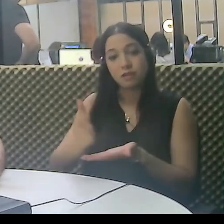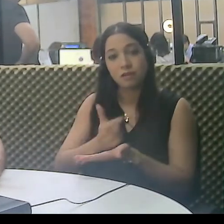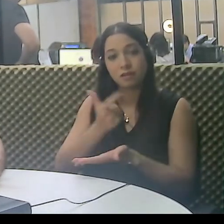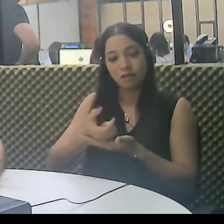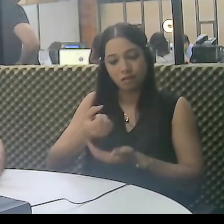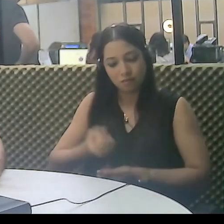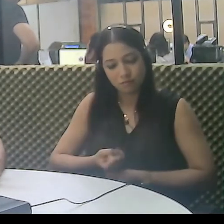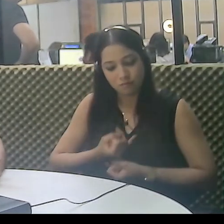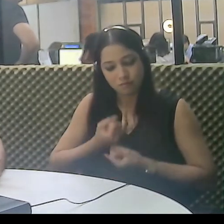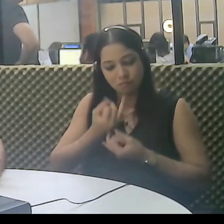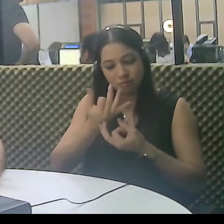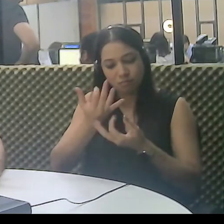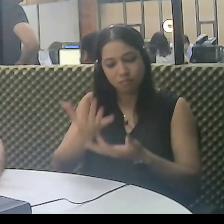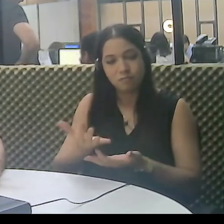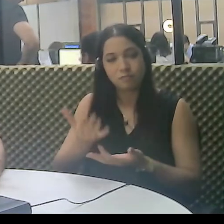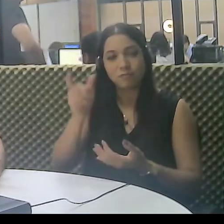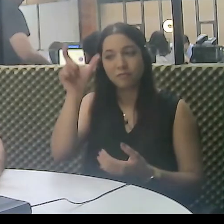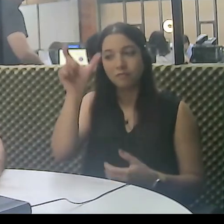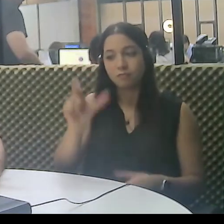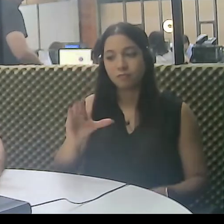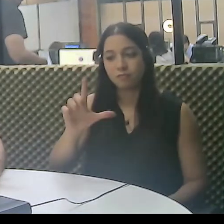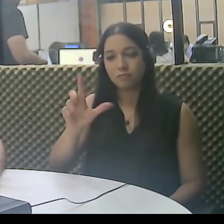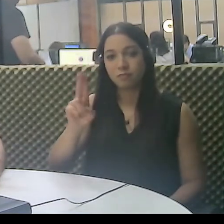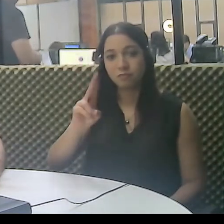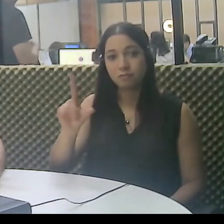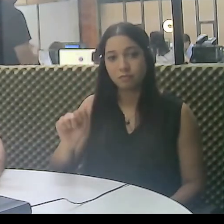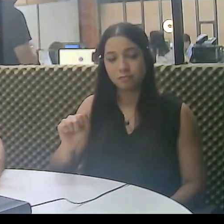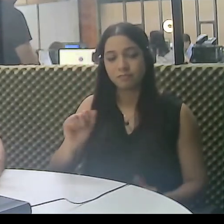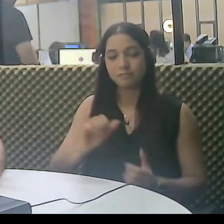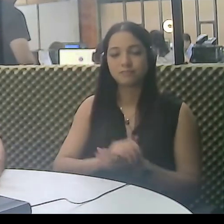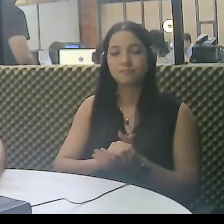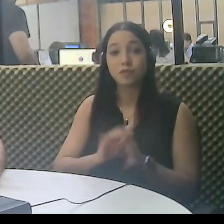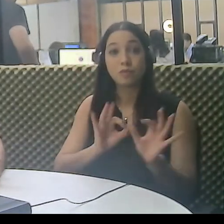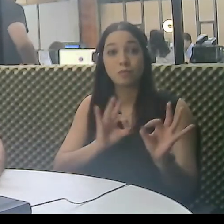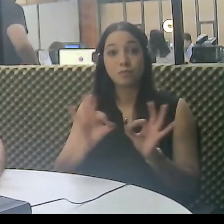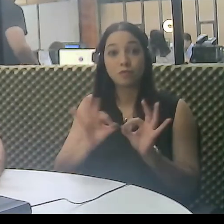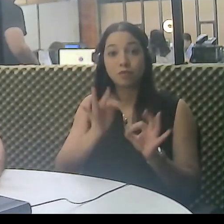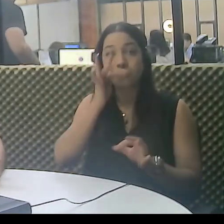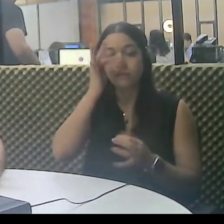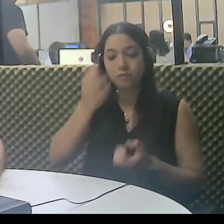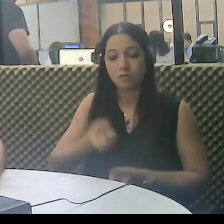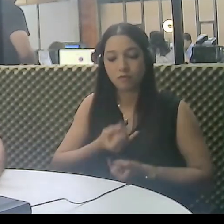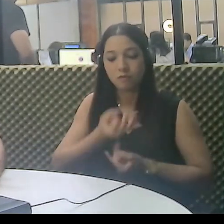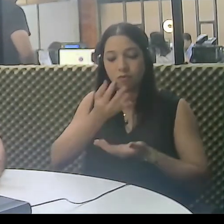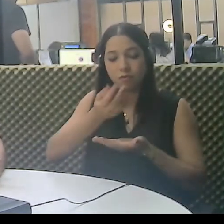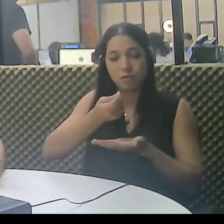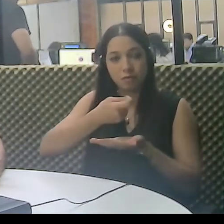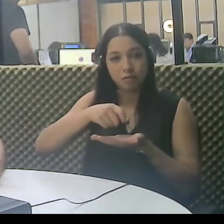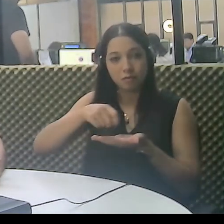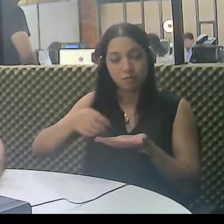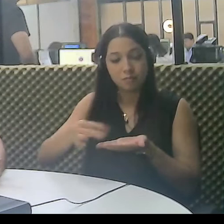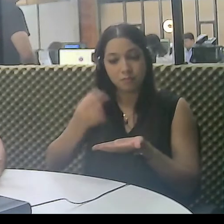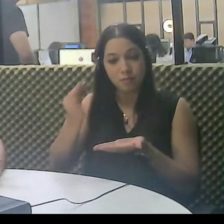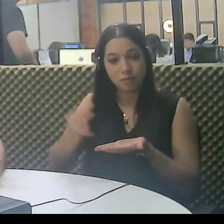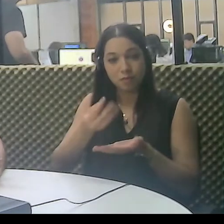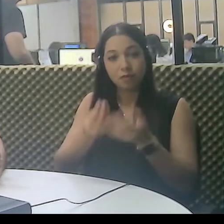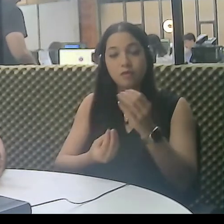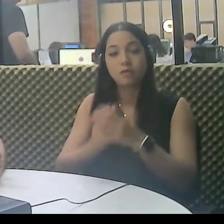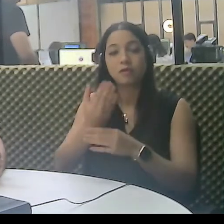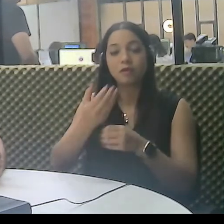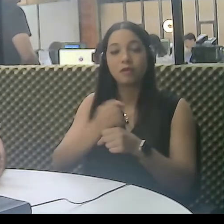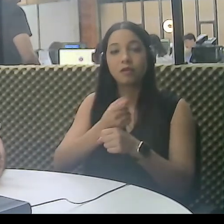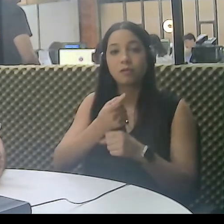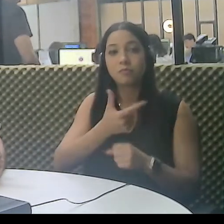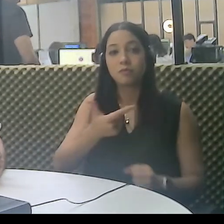Bordado e Poesia, da poetisa Cleusa Bernardes. O projeto Flor de Chita Bordados foi criado em 2009 com foco